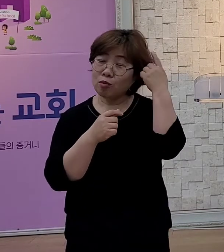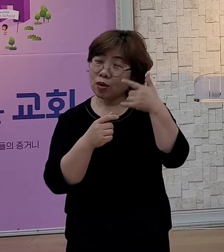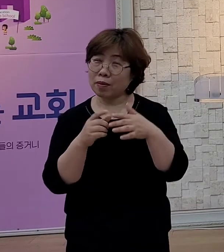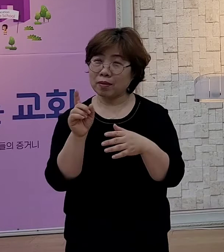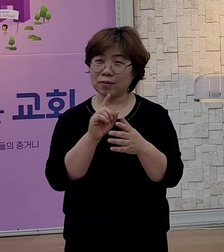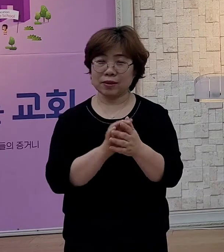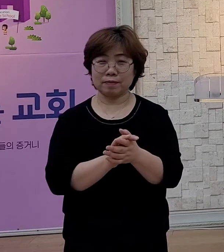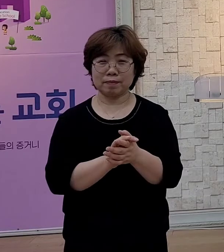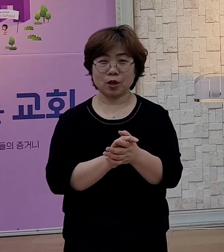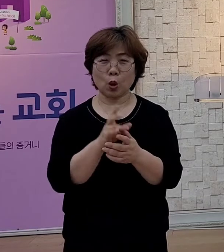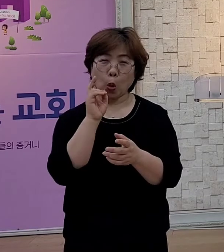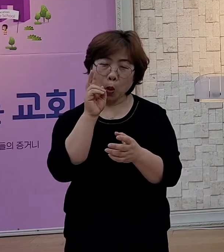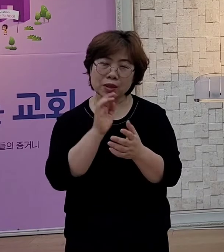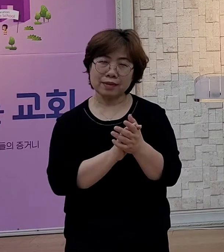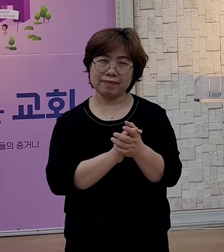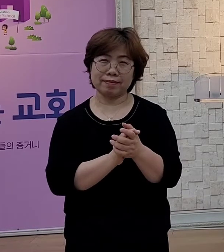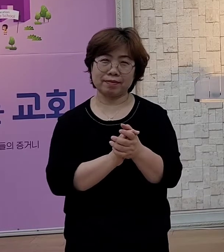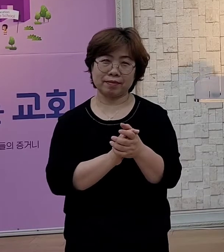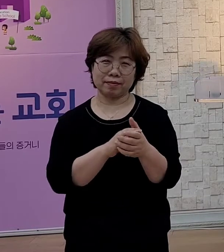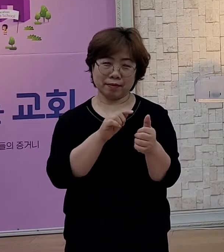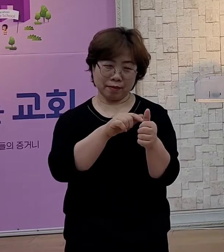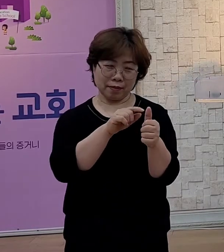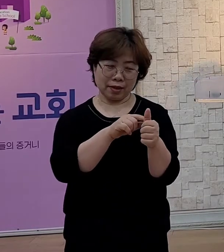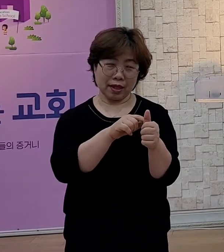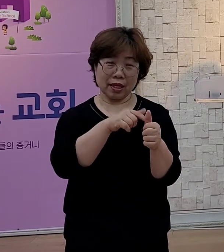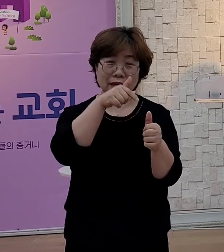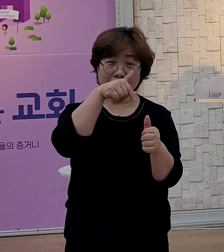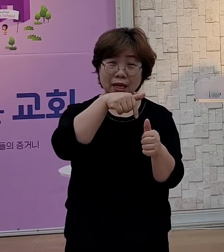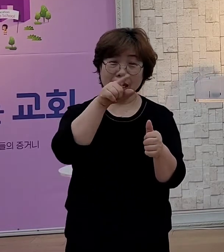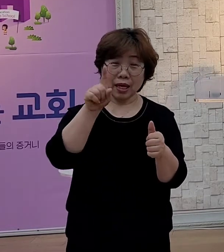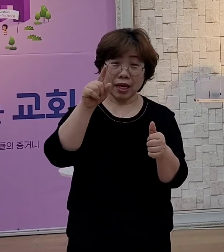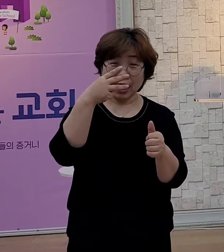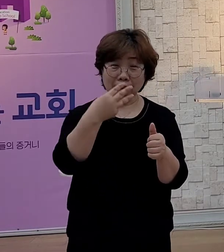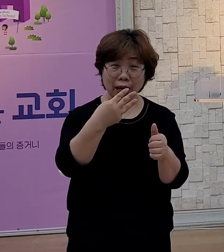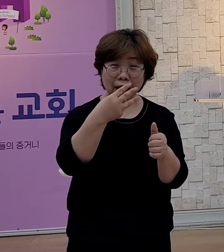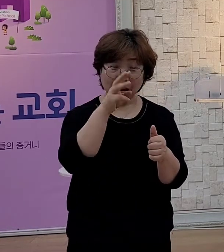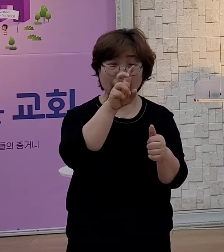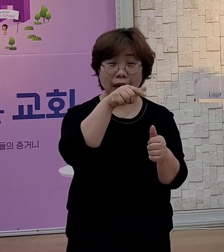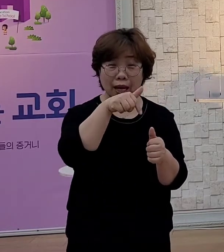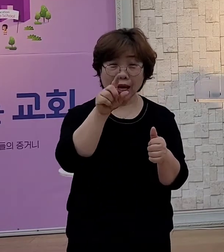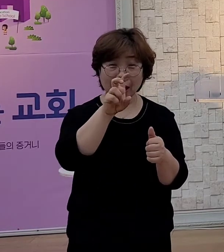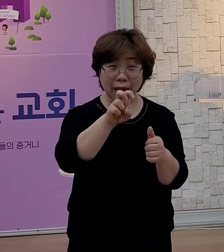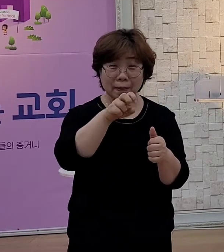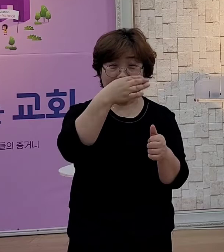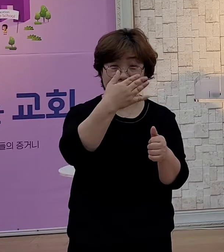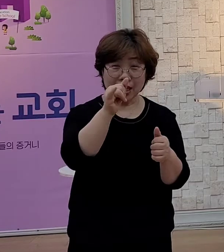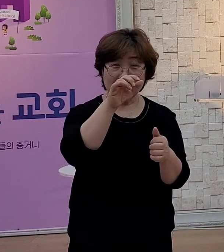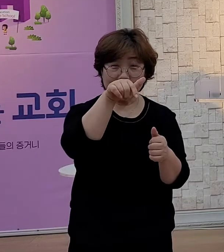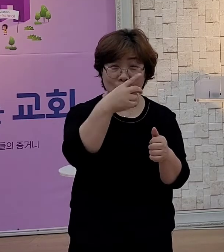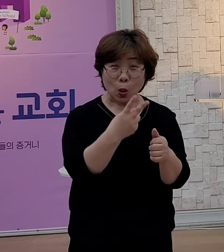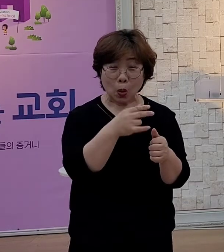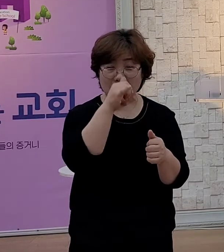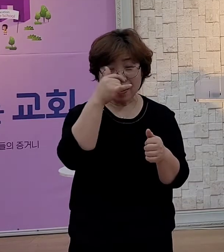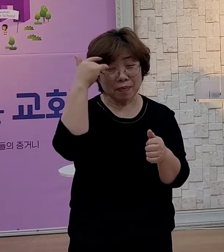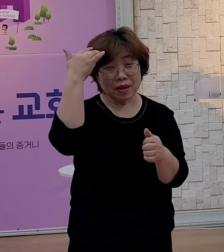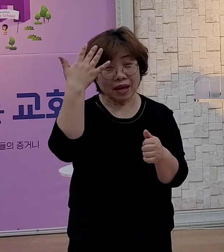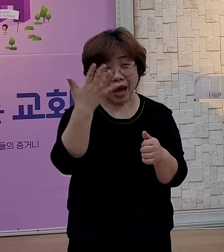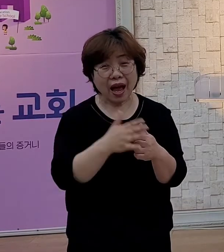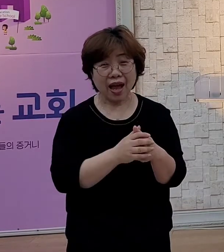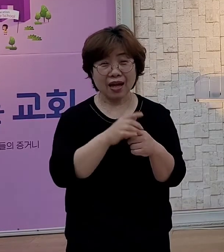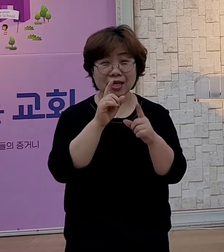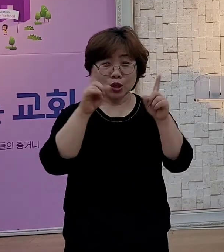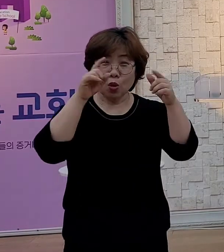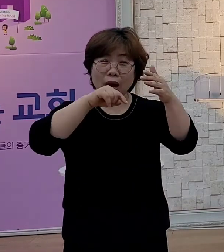마지막으로 혹시나 해서 한번 질문합니다. 그러면 감리교 교인들도 있습니까? 이렇게